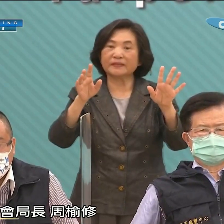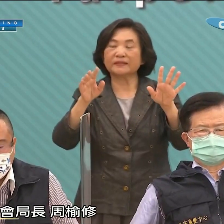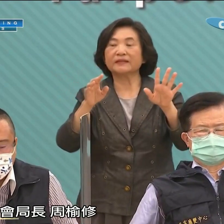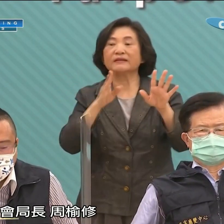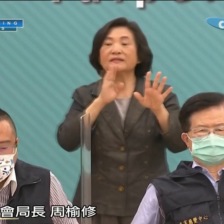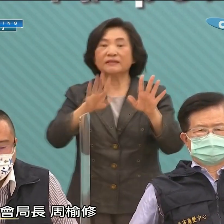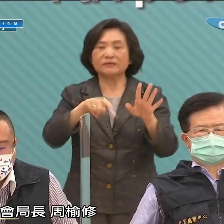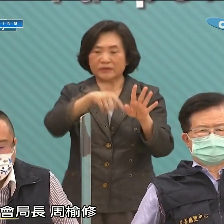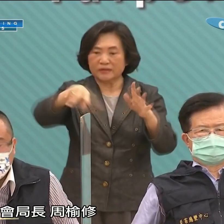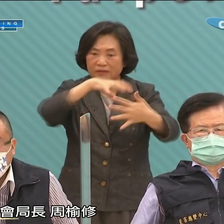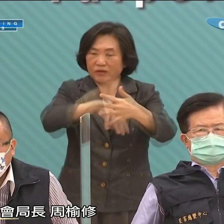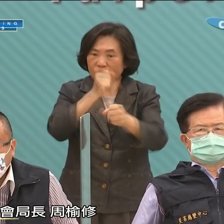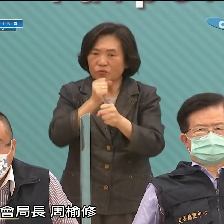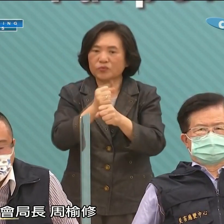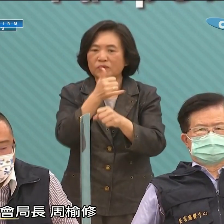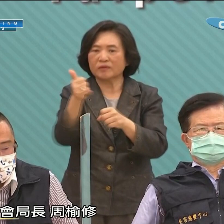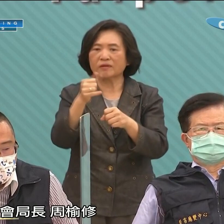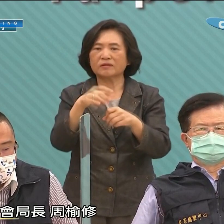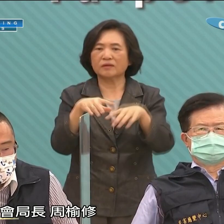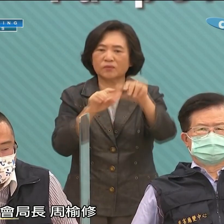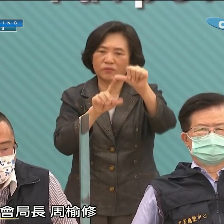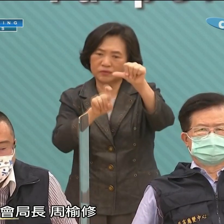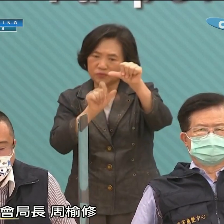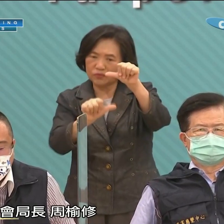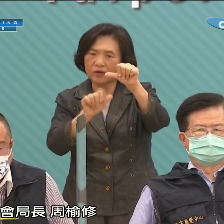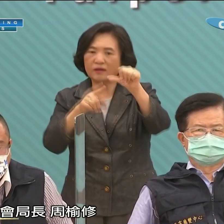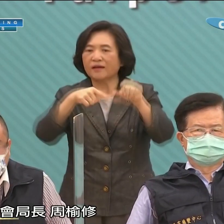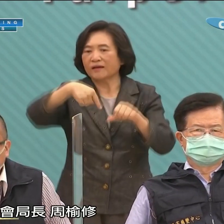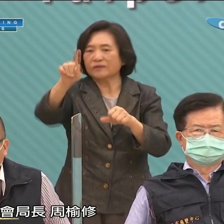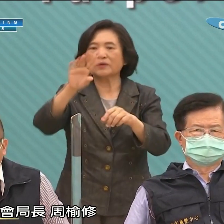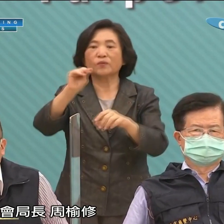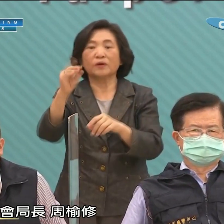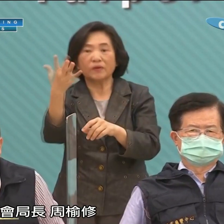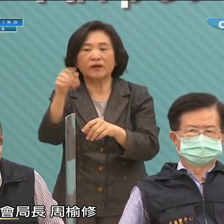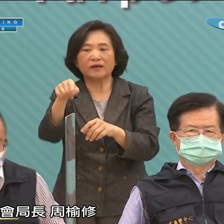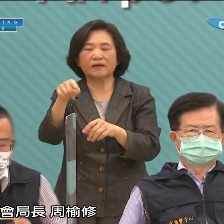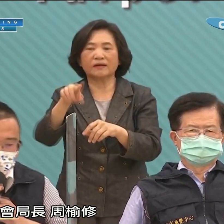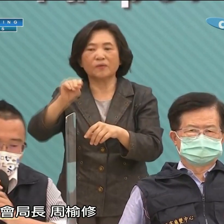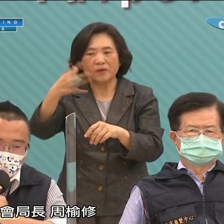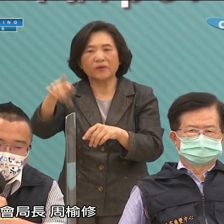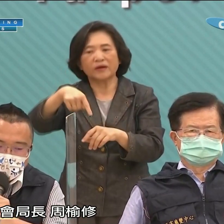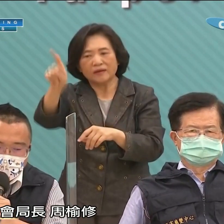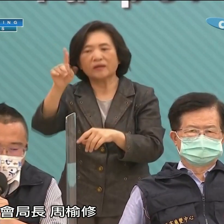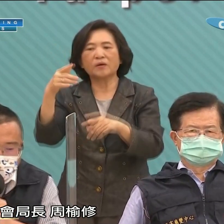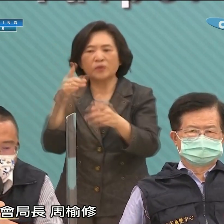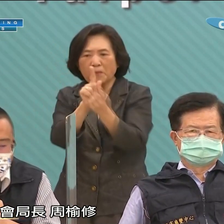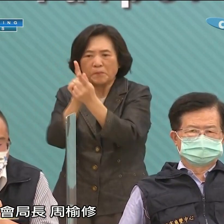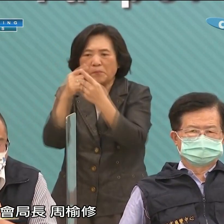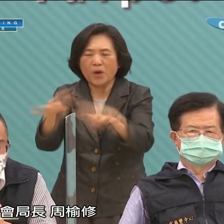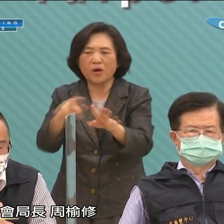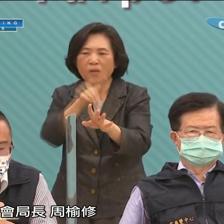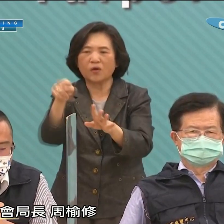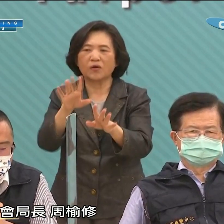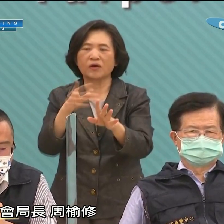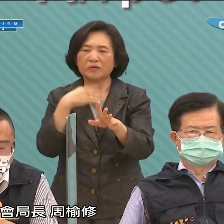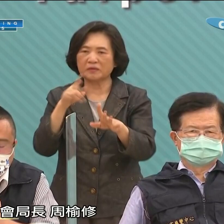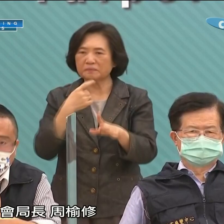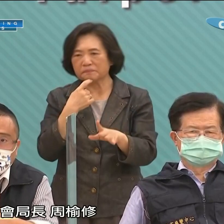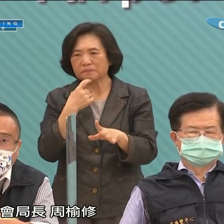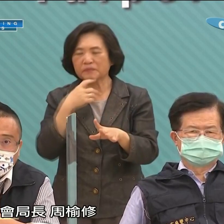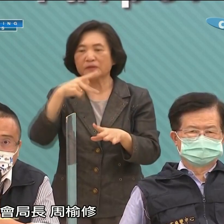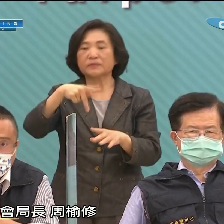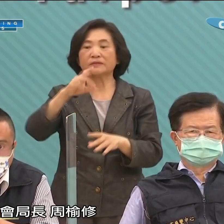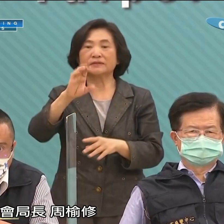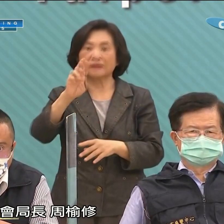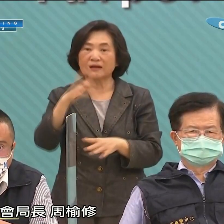内的一名工作人员在5月10号有到这个万华有关相关的接触史，那这个经裁剪的结果，他的 PCR